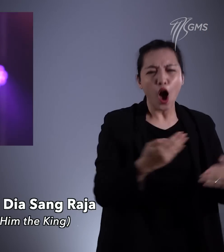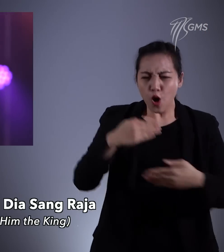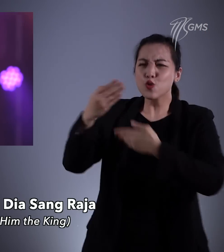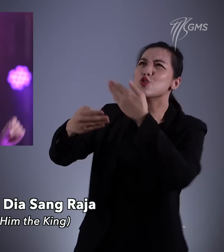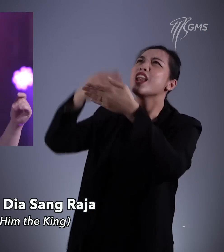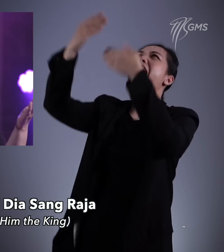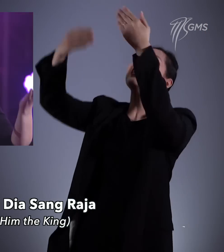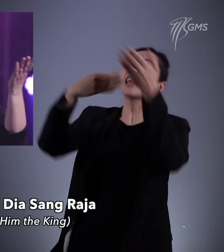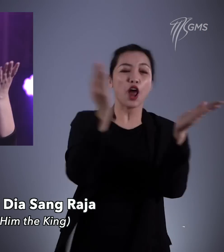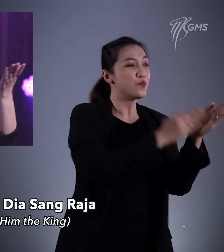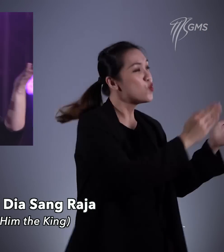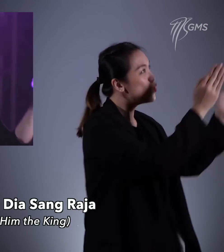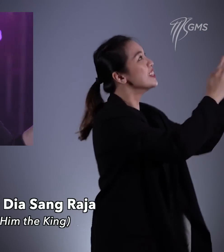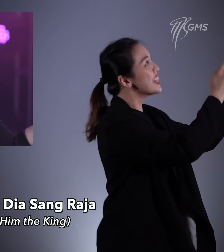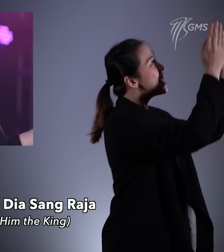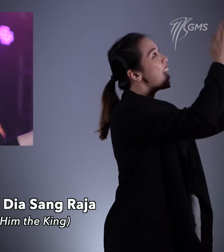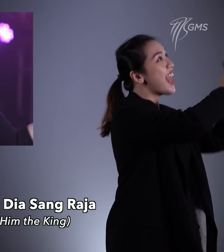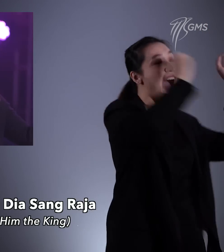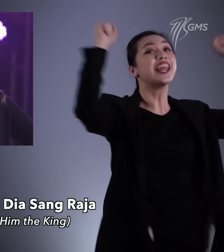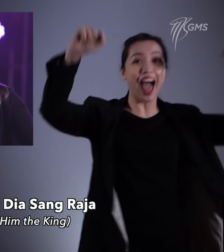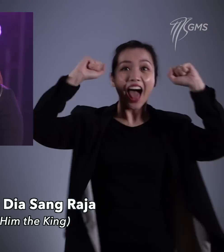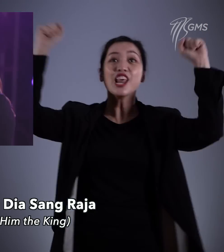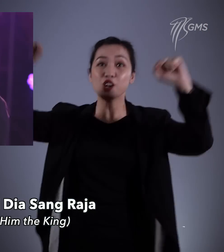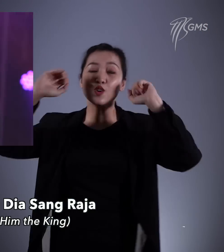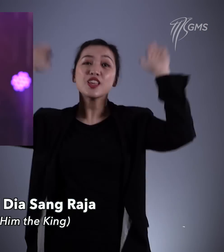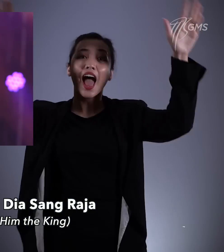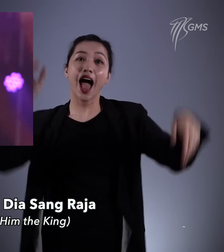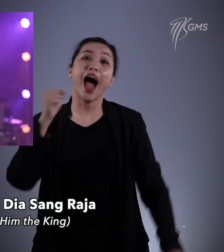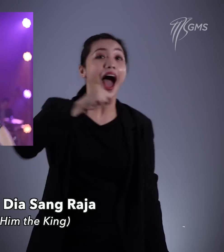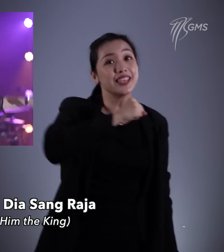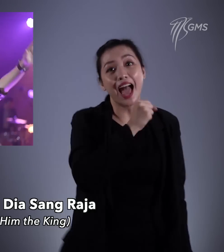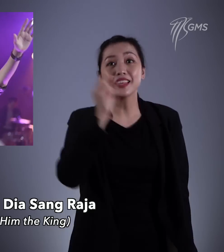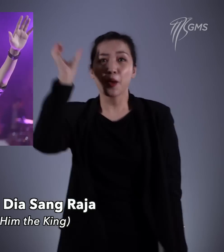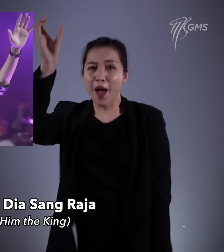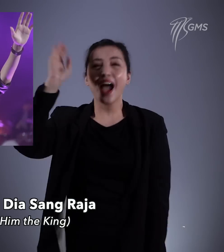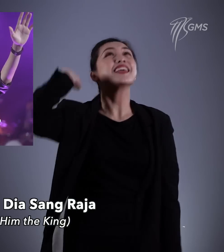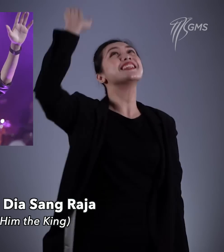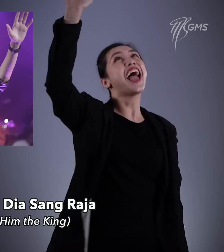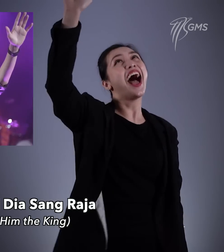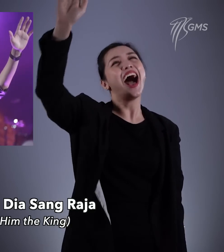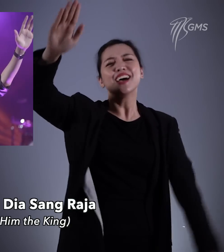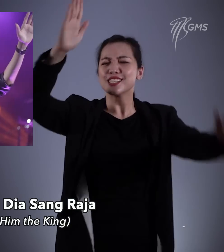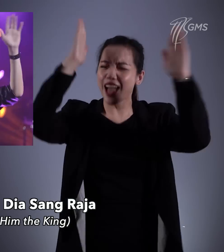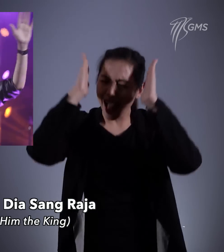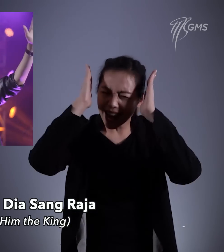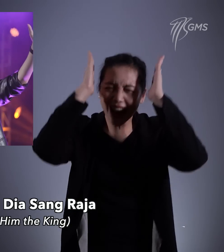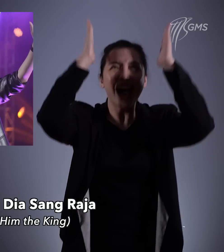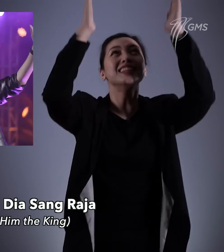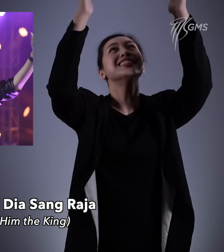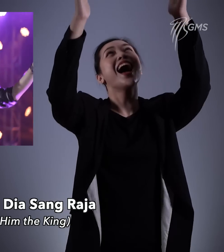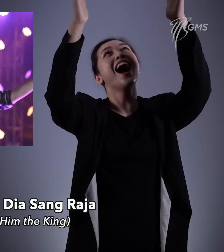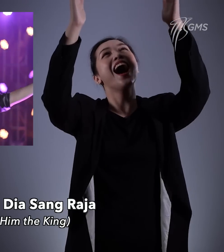memuji, ku naikkan pujian haleluya, nyanyi bagi Dia